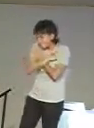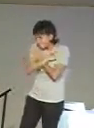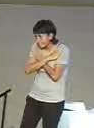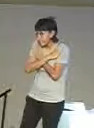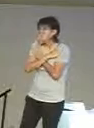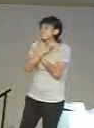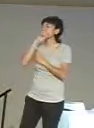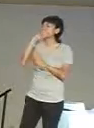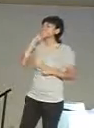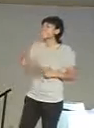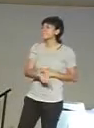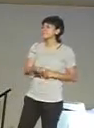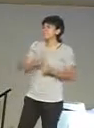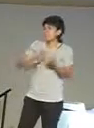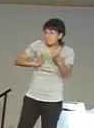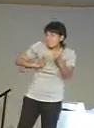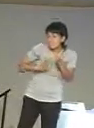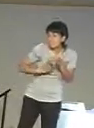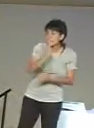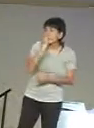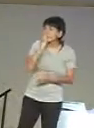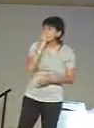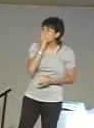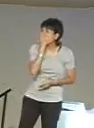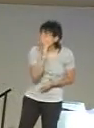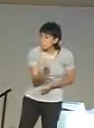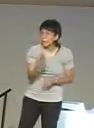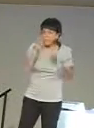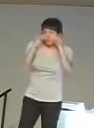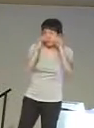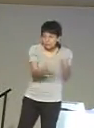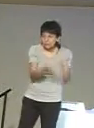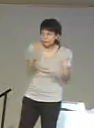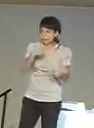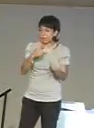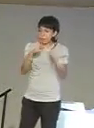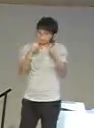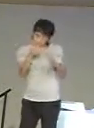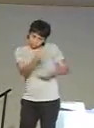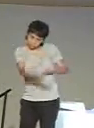es acceso oportuno a servicios